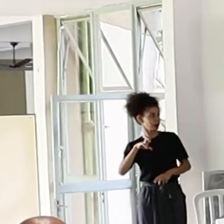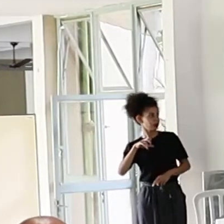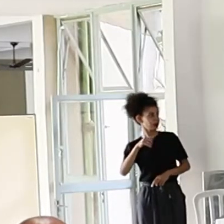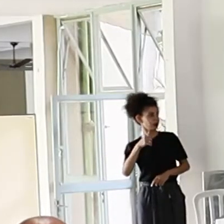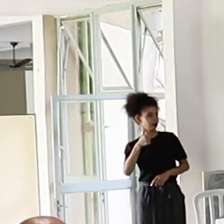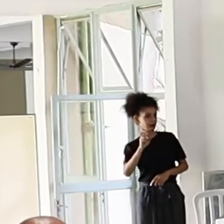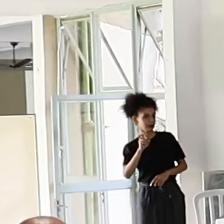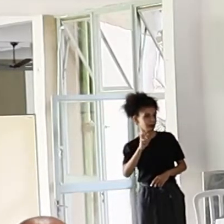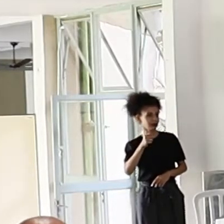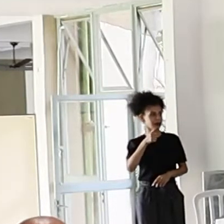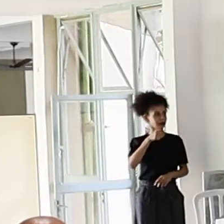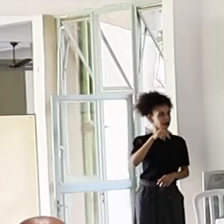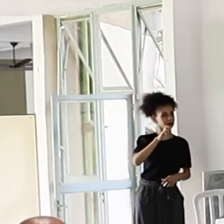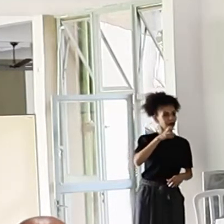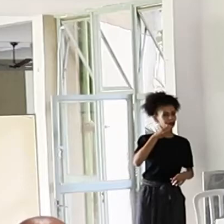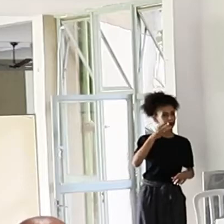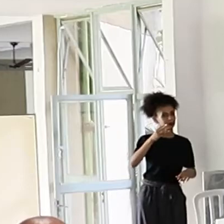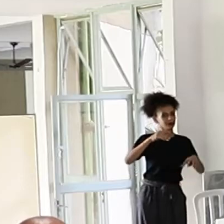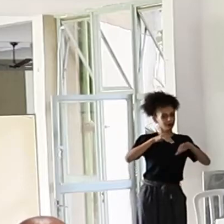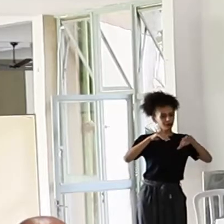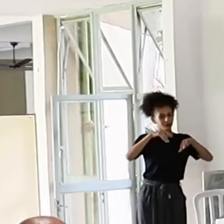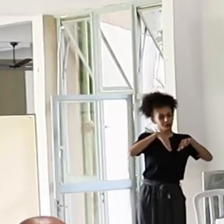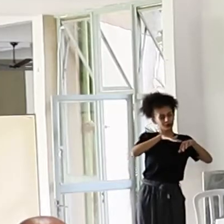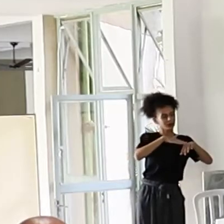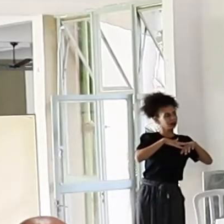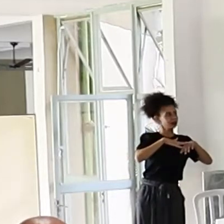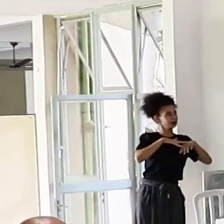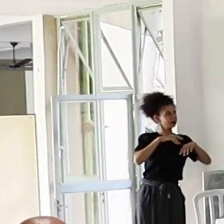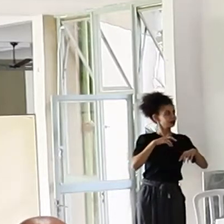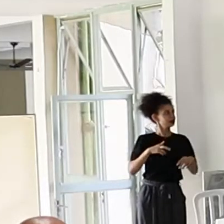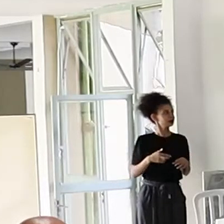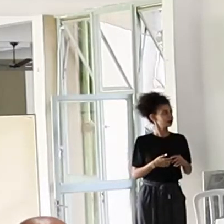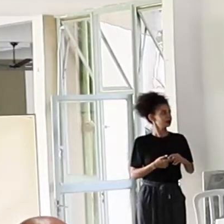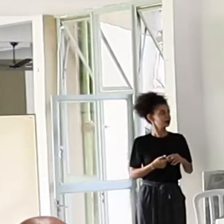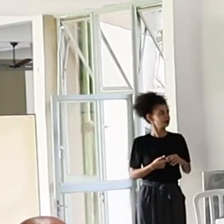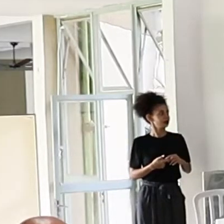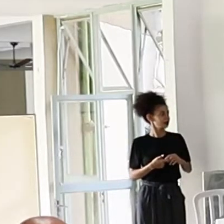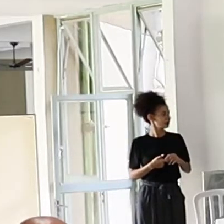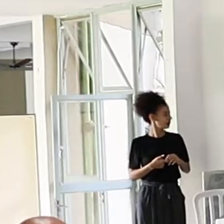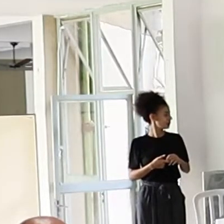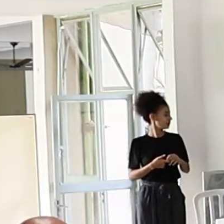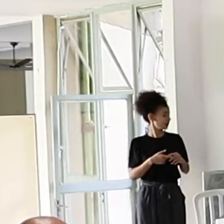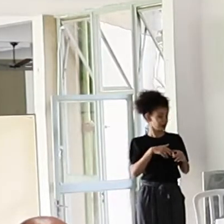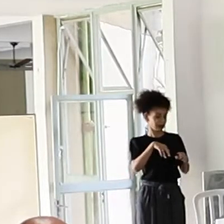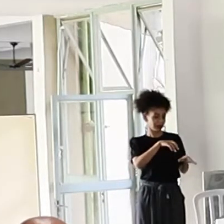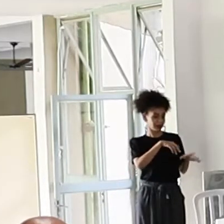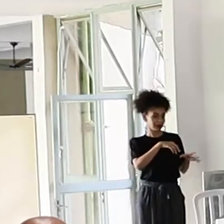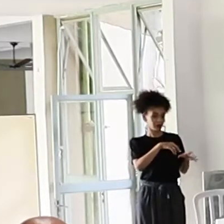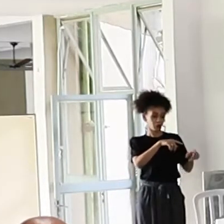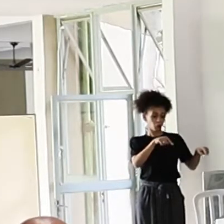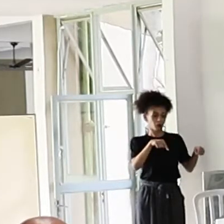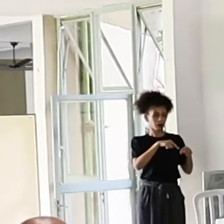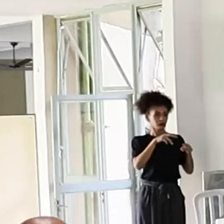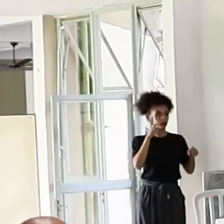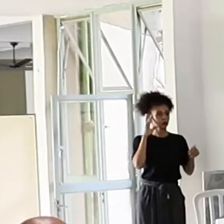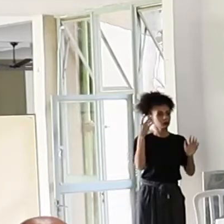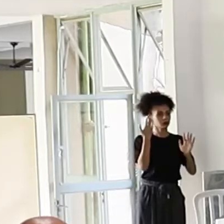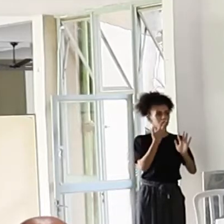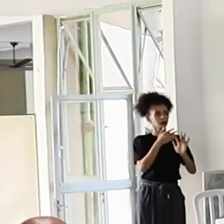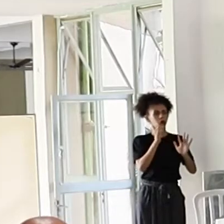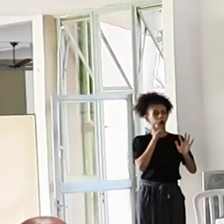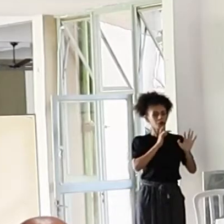daqui é 13 historicamente é é é uma são quadras